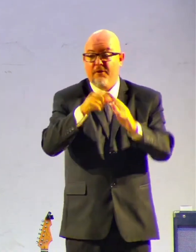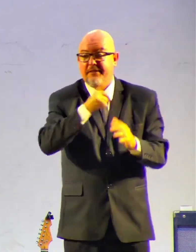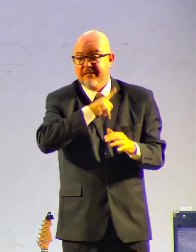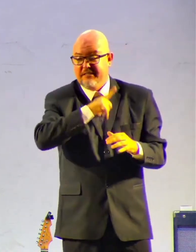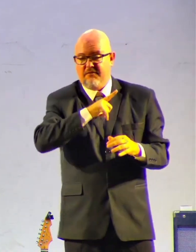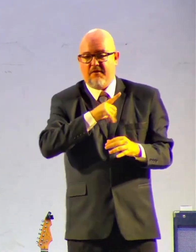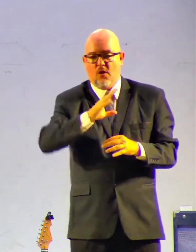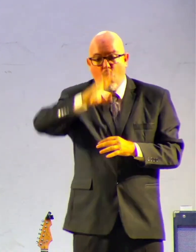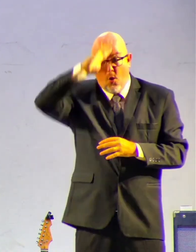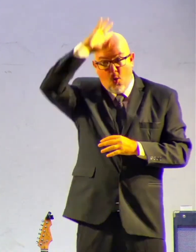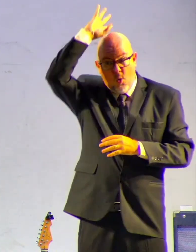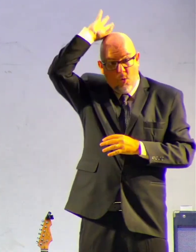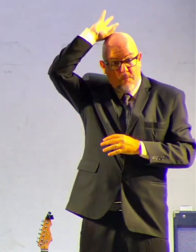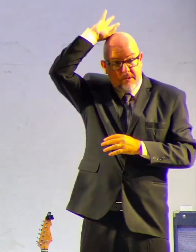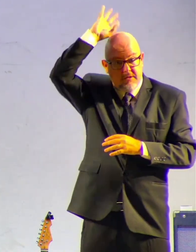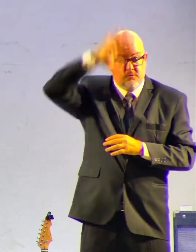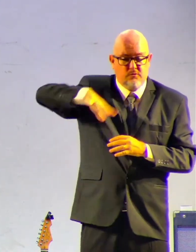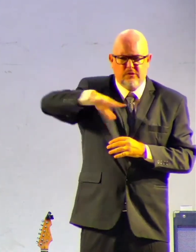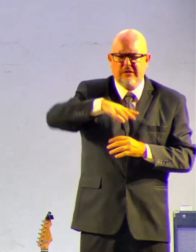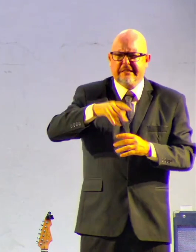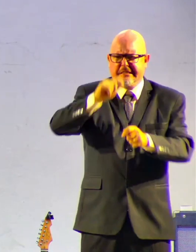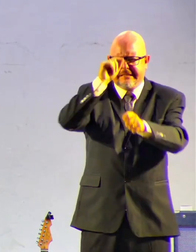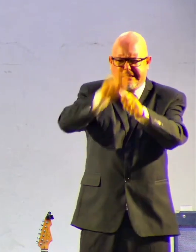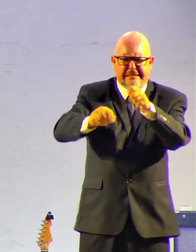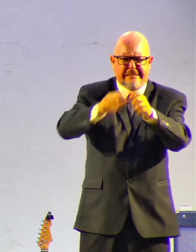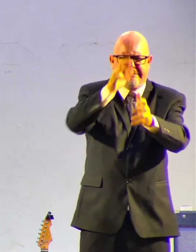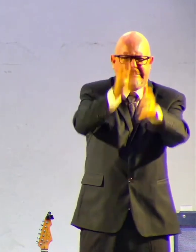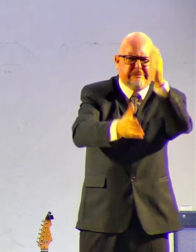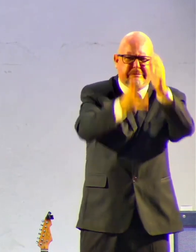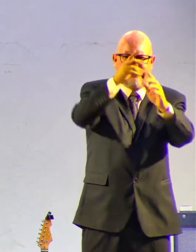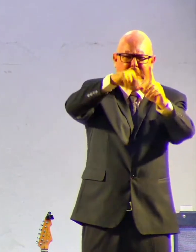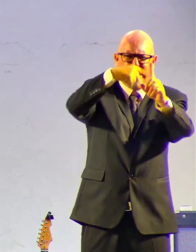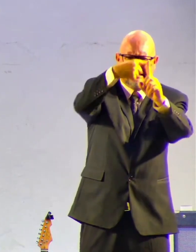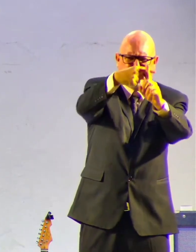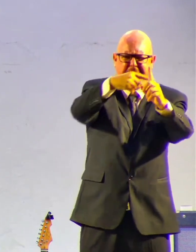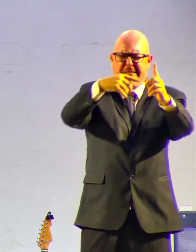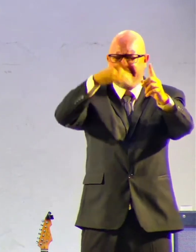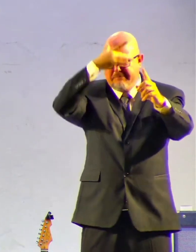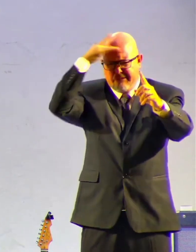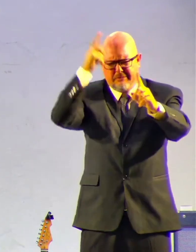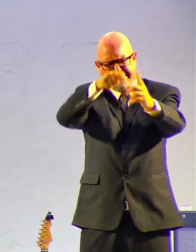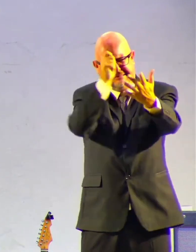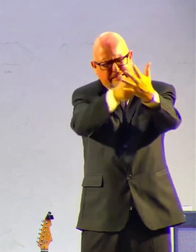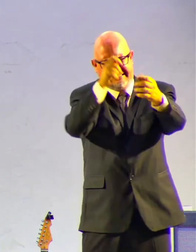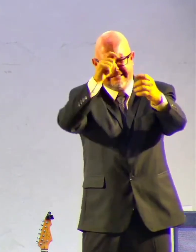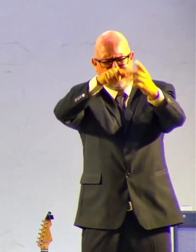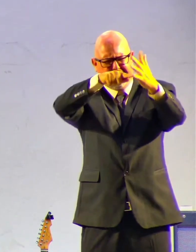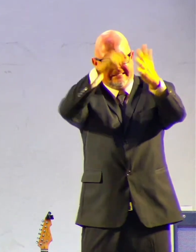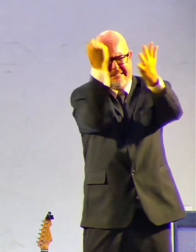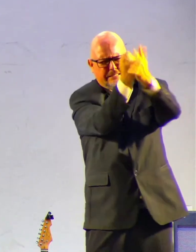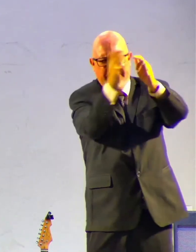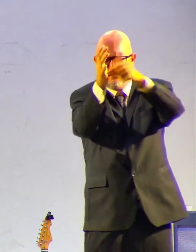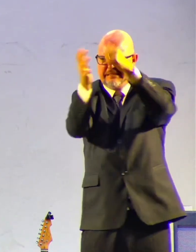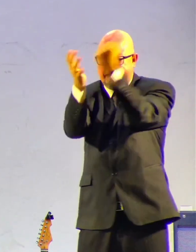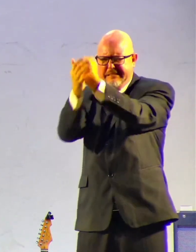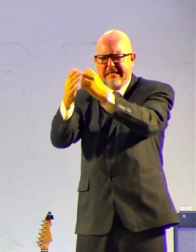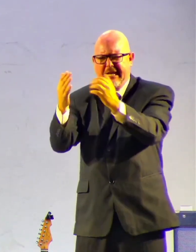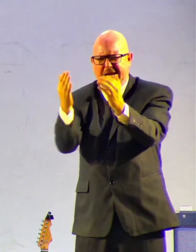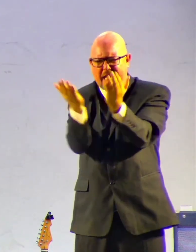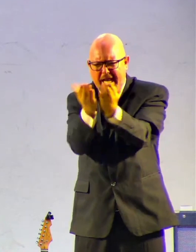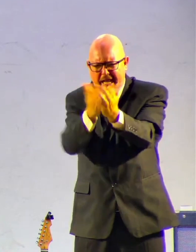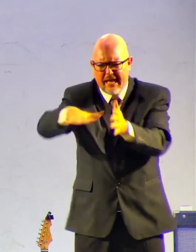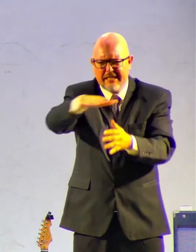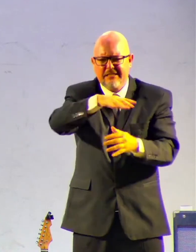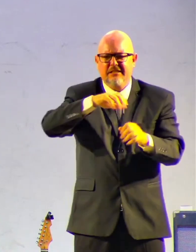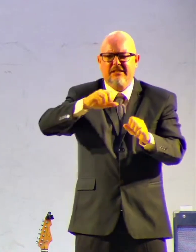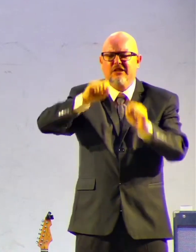os imperadores romanos, queimando os crentes, crucificando-os, jogando-os às feras,